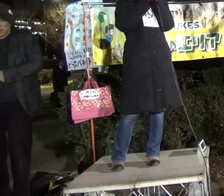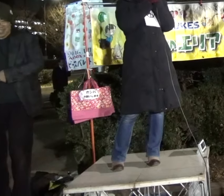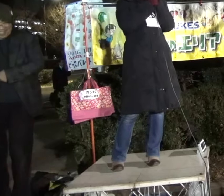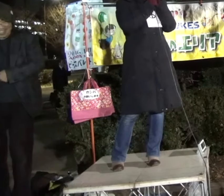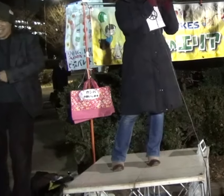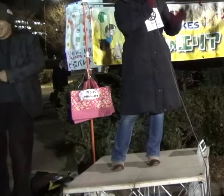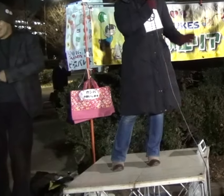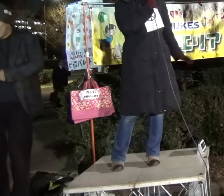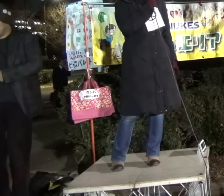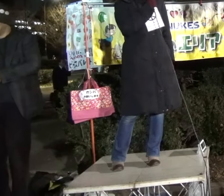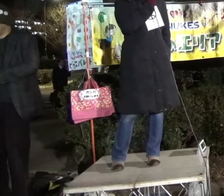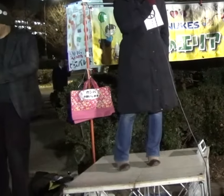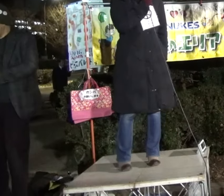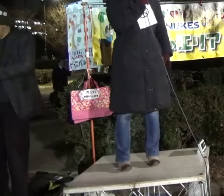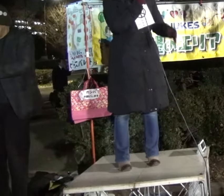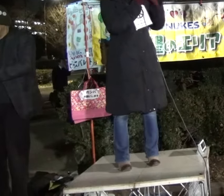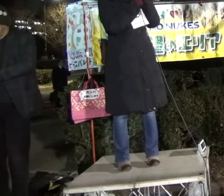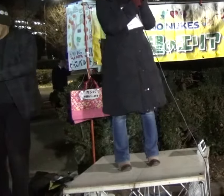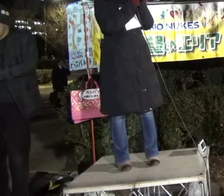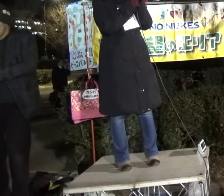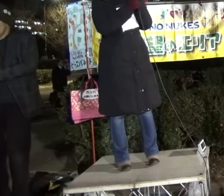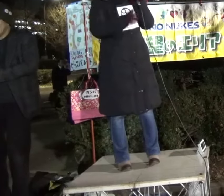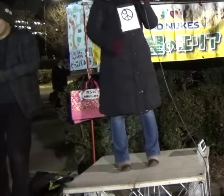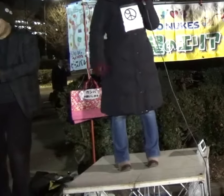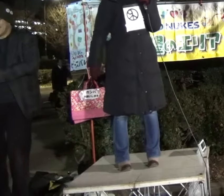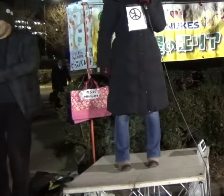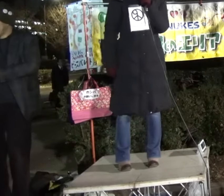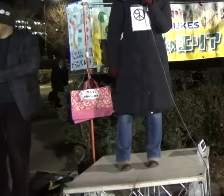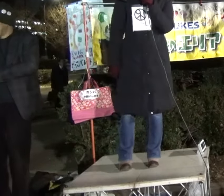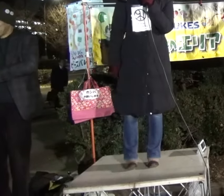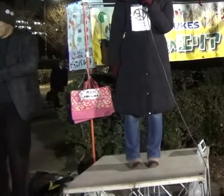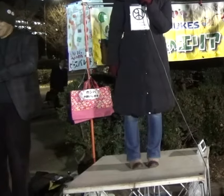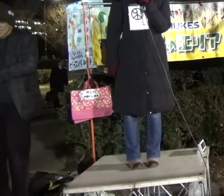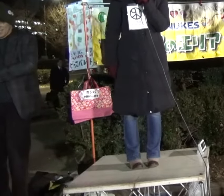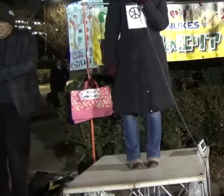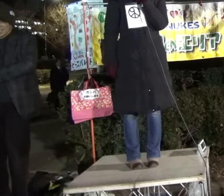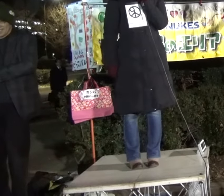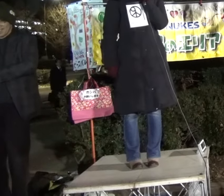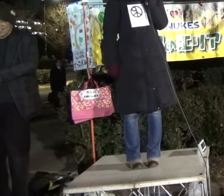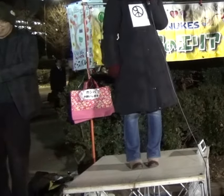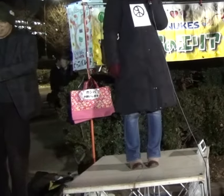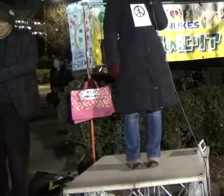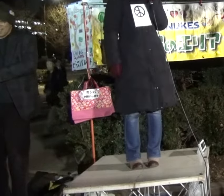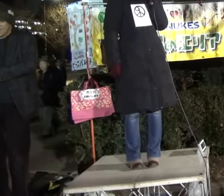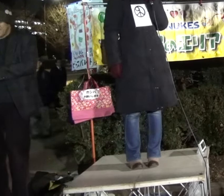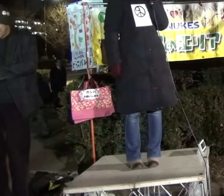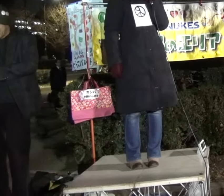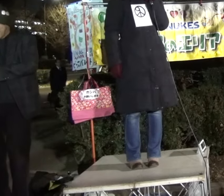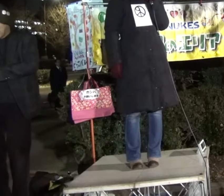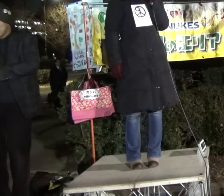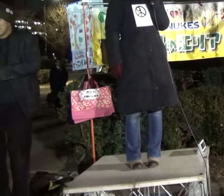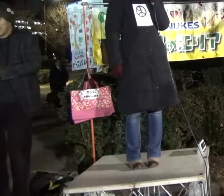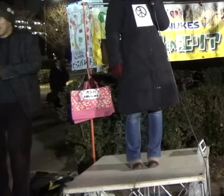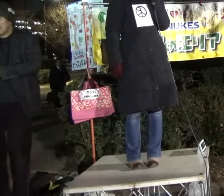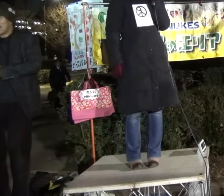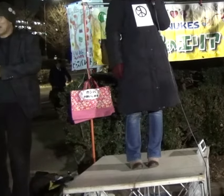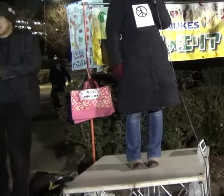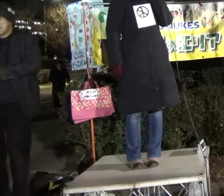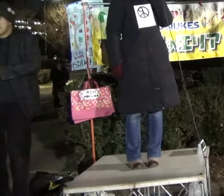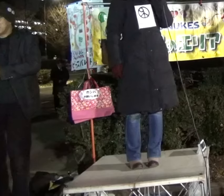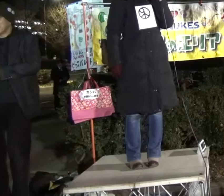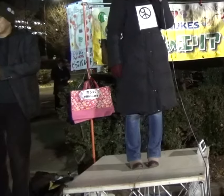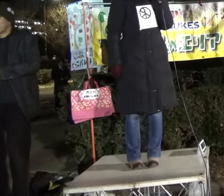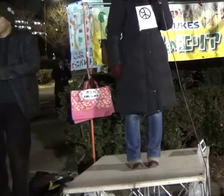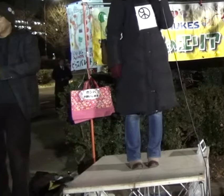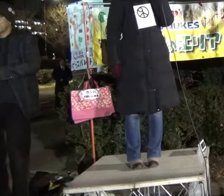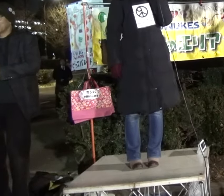が一生懸命つづり分かんないのに言ってんのに、ね、邪魔しない、邪魔しない、 すいません、はい、 AVITA、 アビタ、 ア